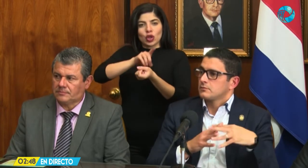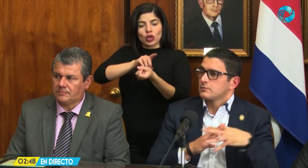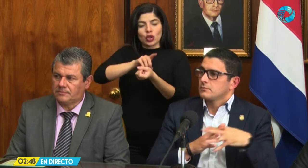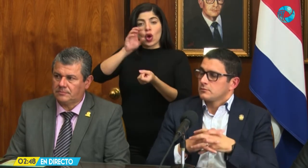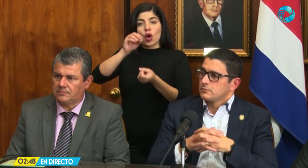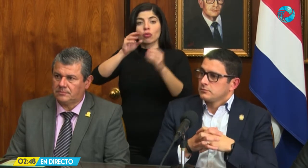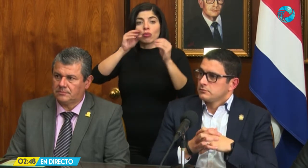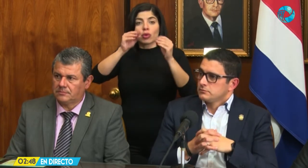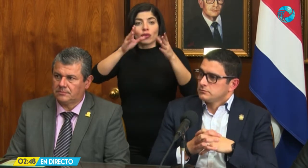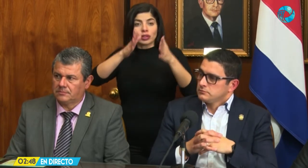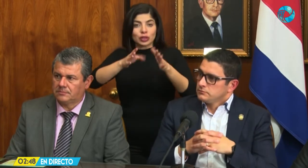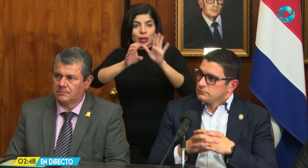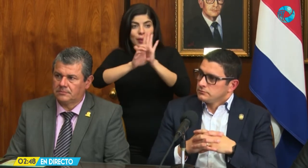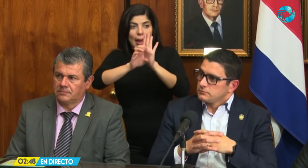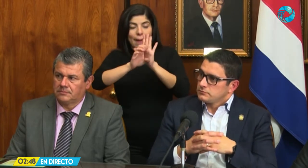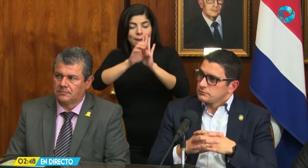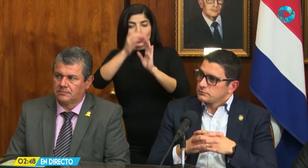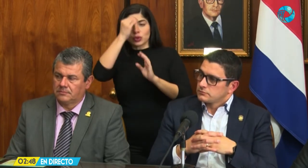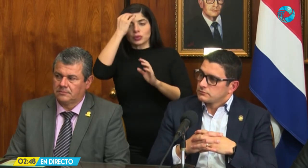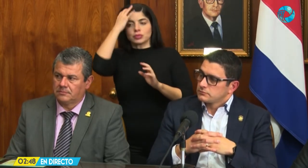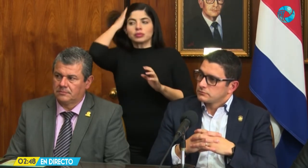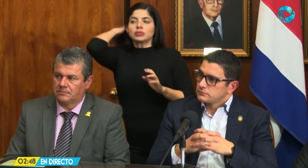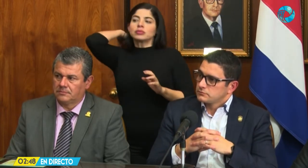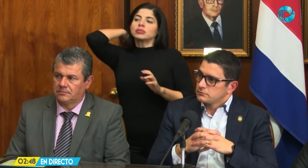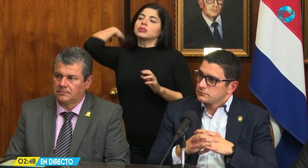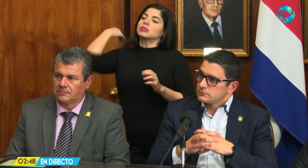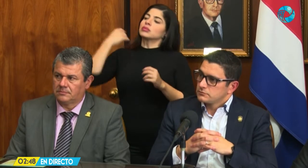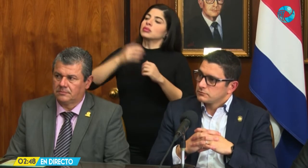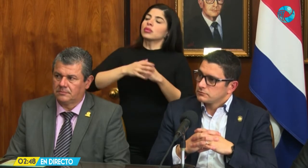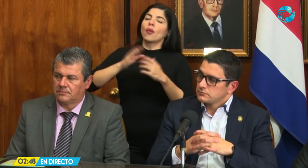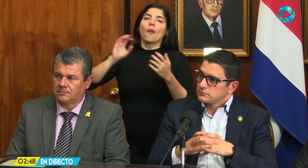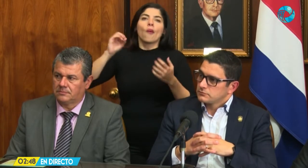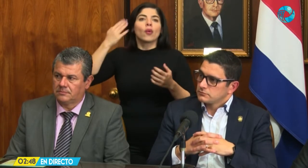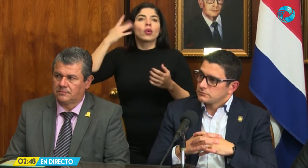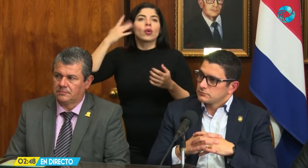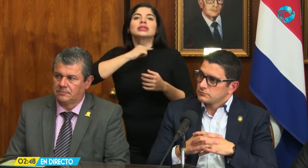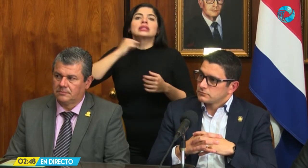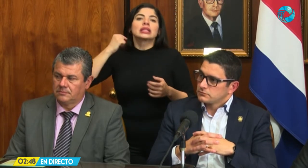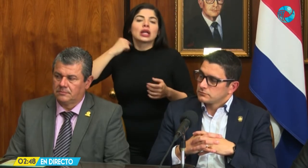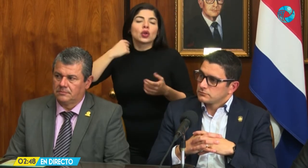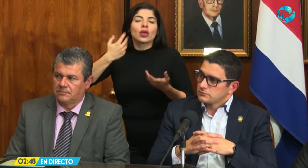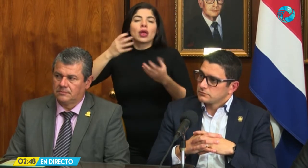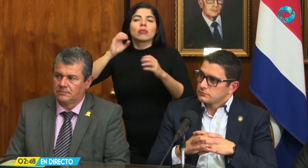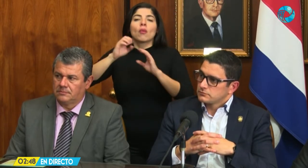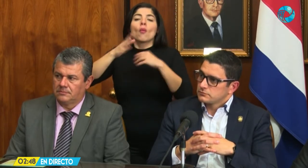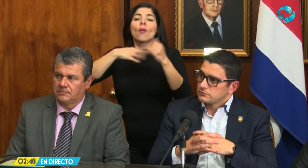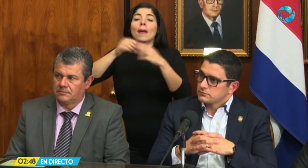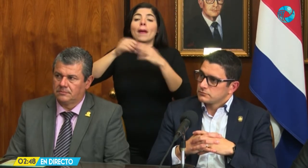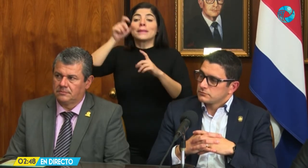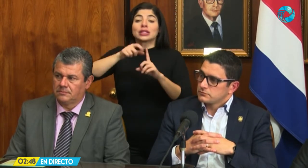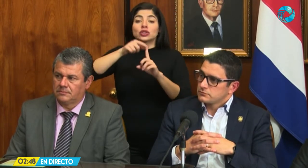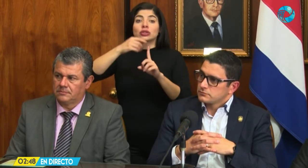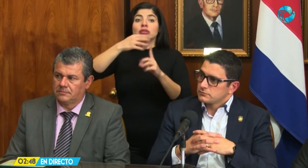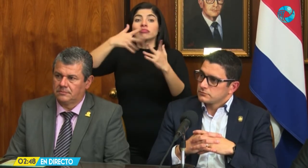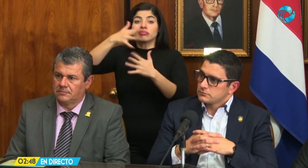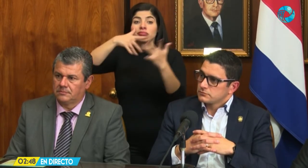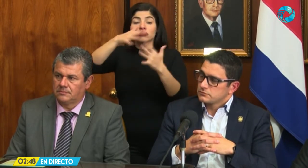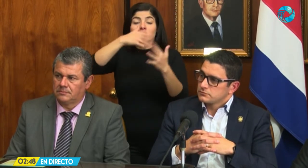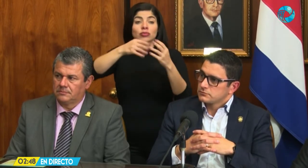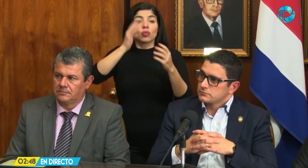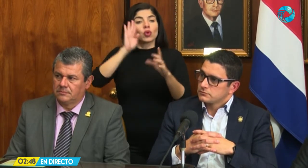personal docente, justamente el personal docente o no sé, los sacerdotes, pero gente que tenga contacto con muchas personas por su